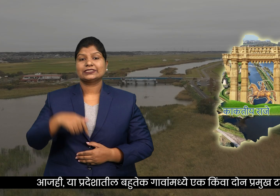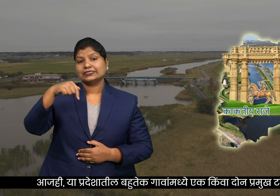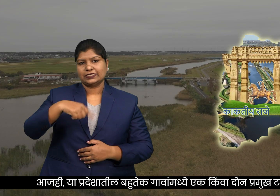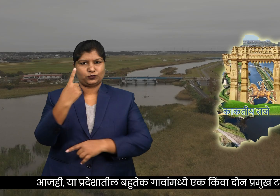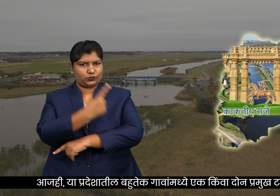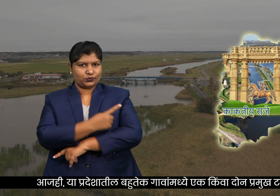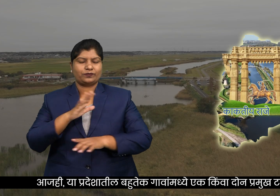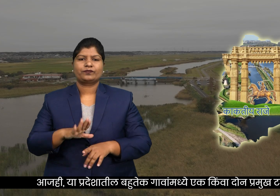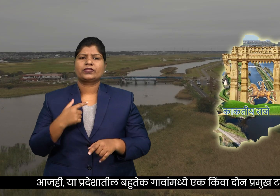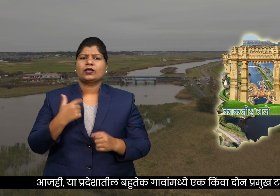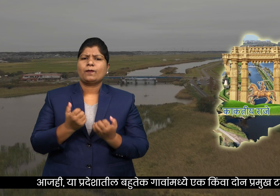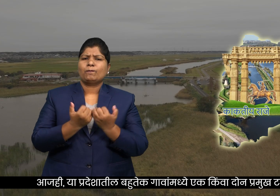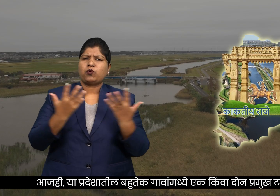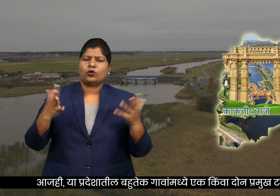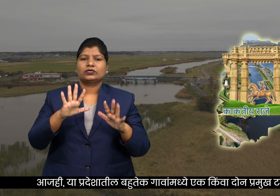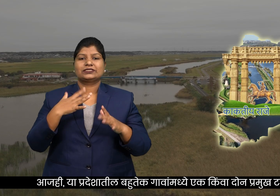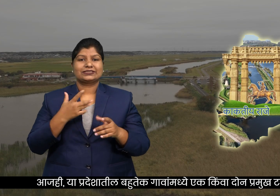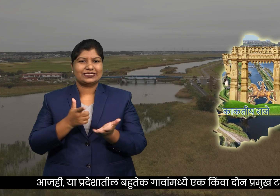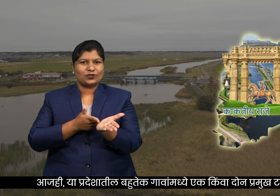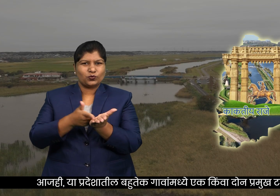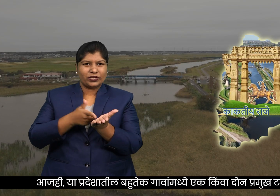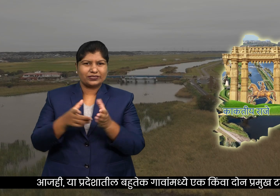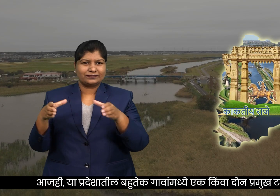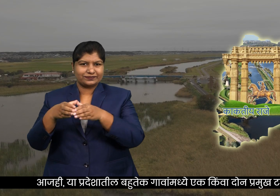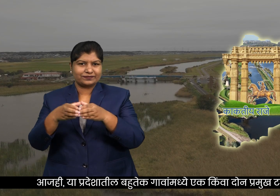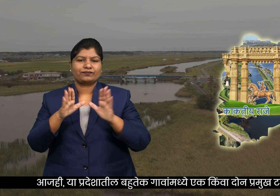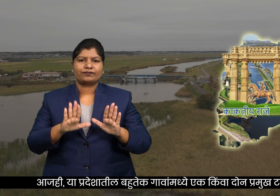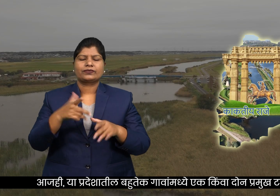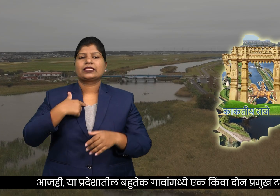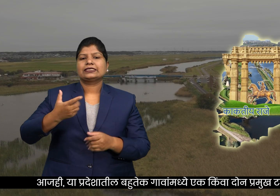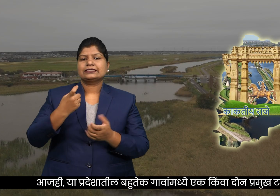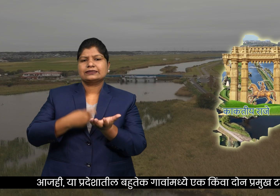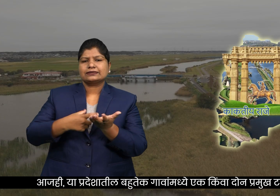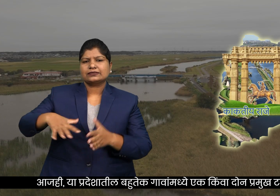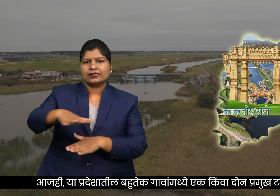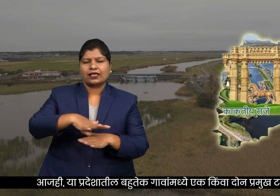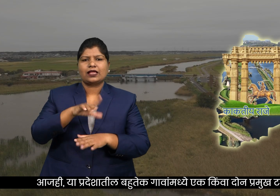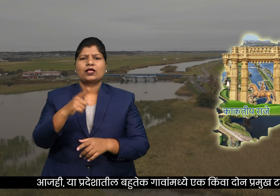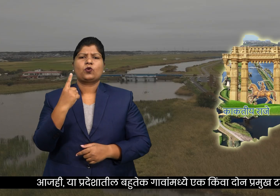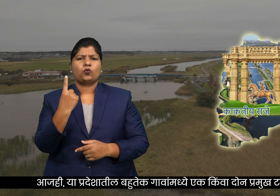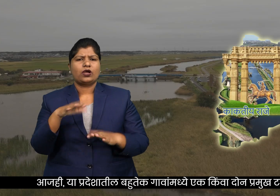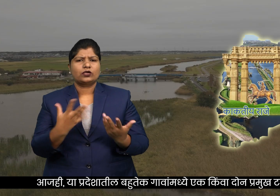आजही या प्रदेशातील बहुतेक गावांमध्ये 1 किंवा 2 प्रमुख टाक्या आहेत.